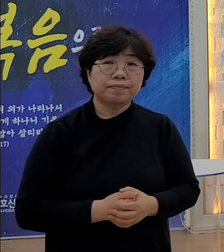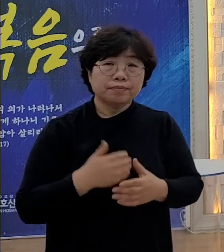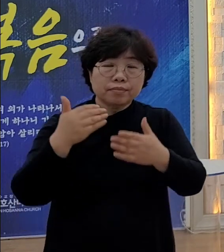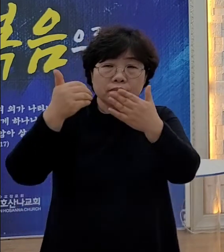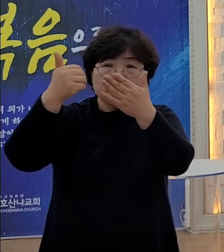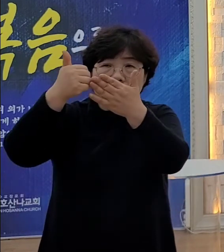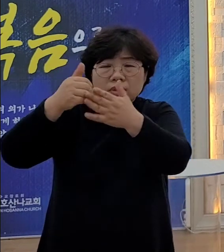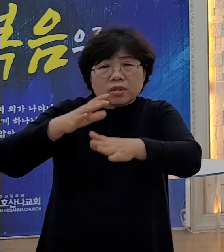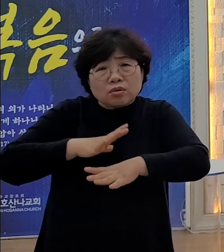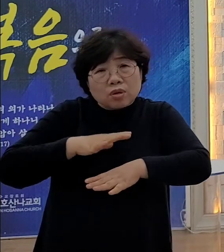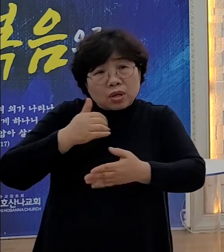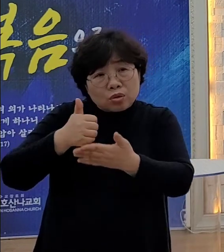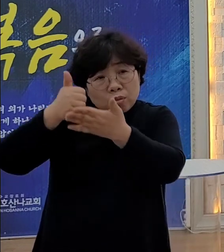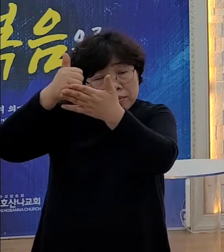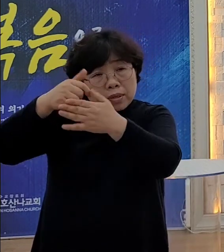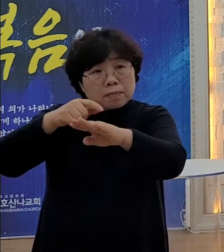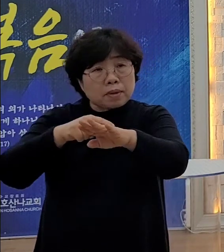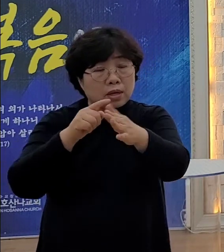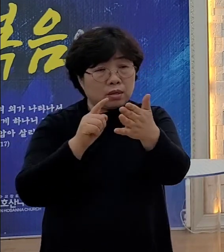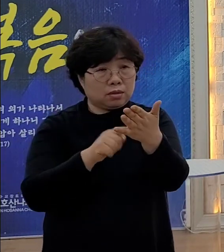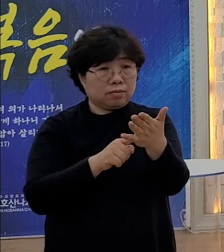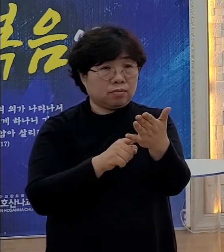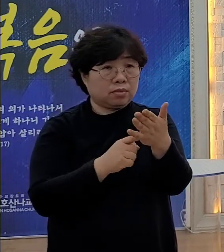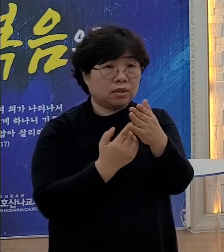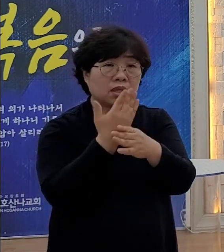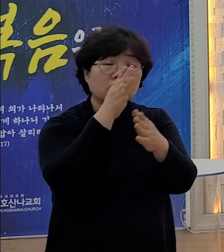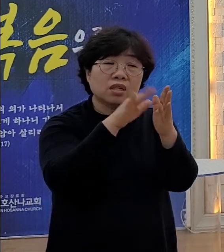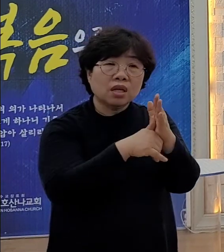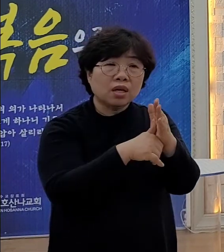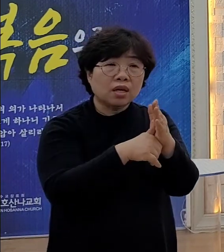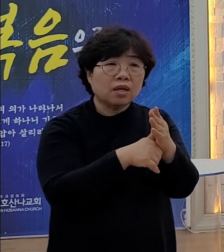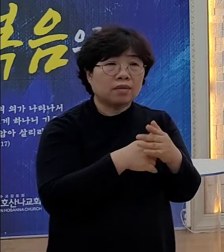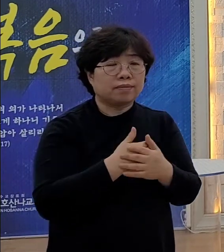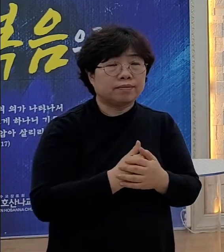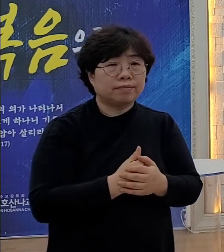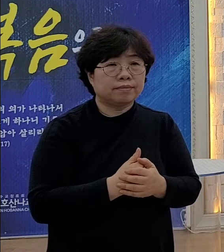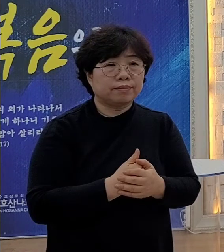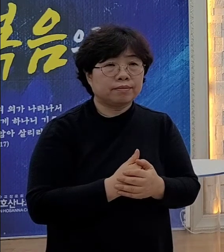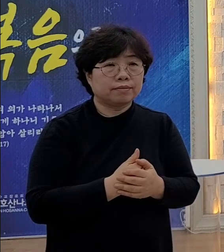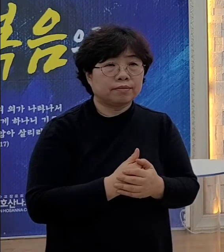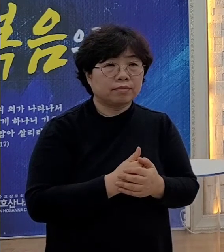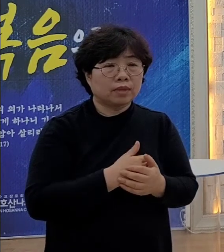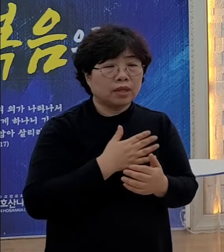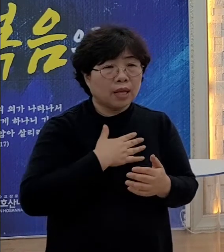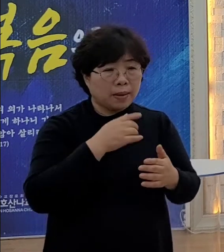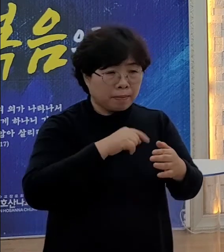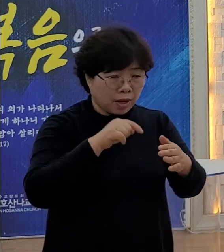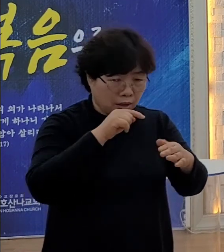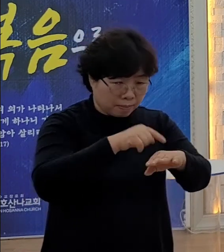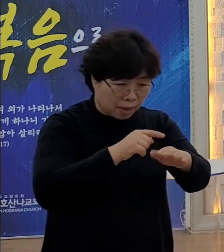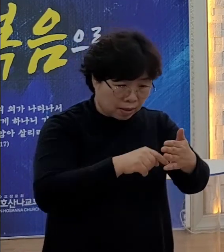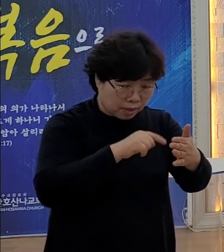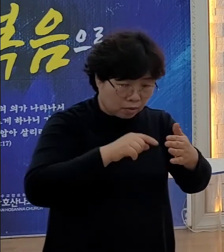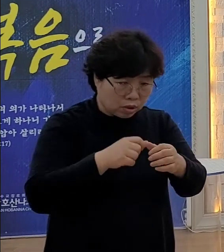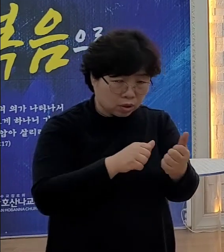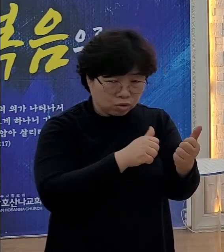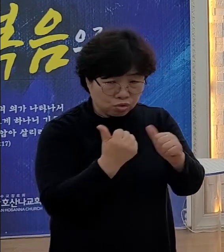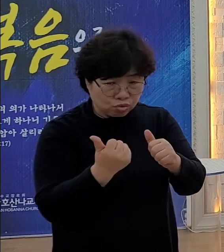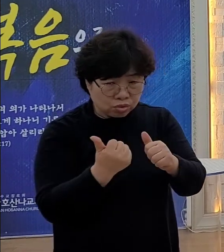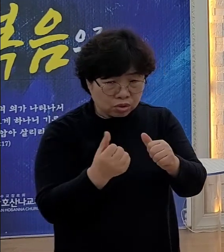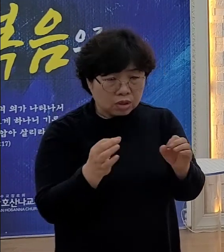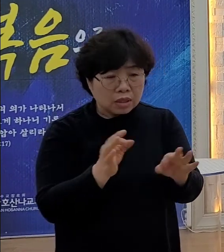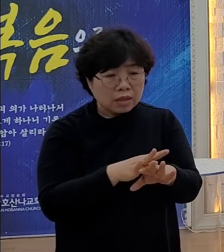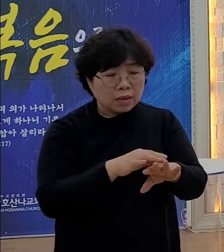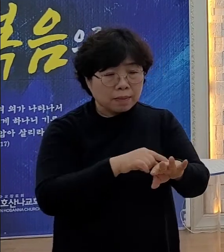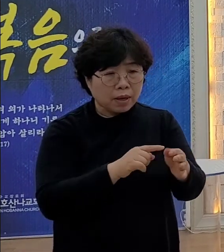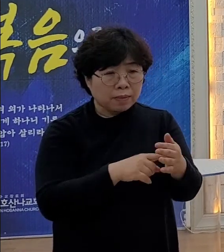하나님을 두려워하는 이 경외, 이걸 경외하면 내가 죽었던 이 마음들이 살아난다. 회복된다. 이거에